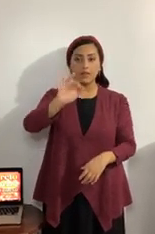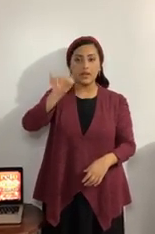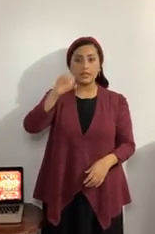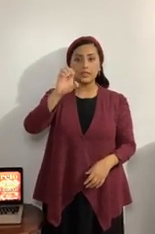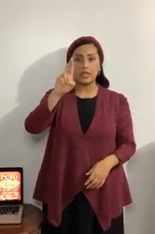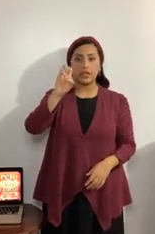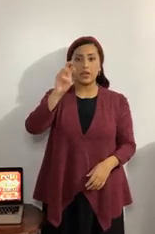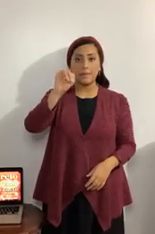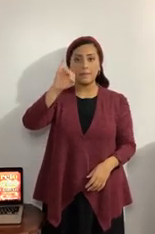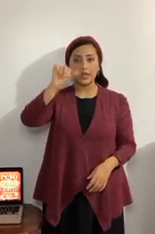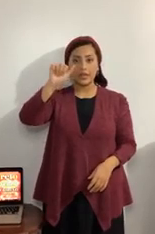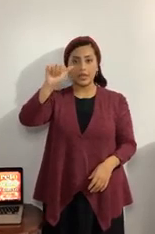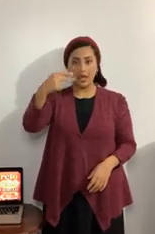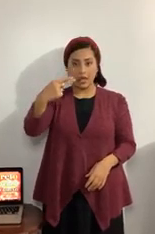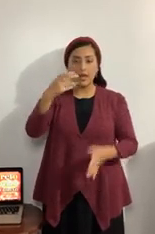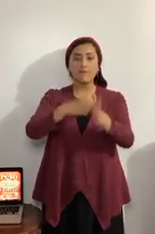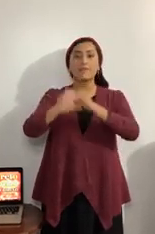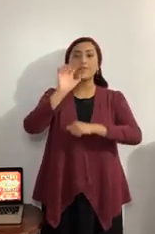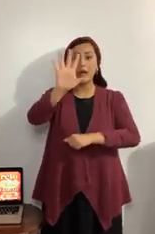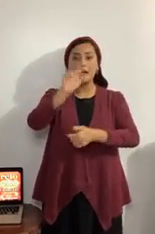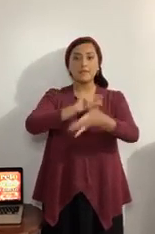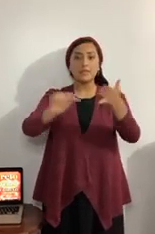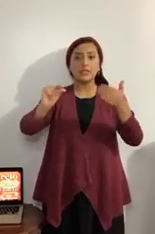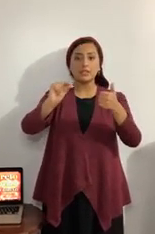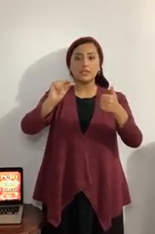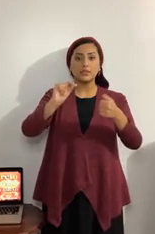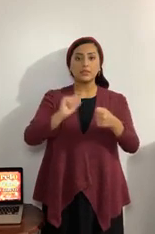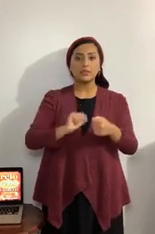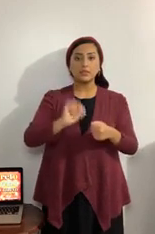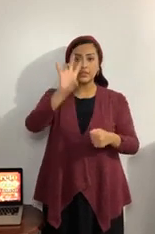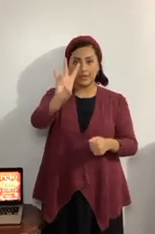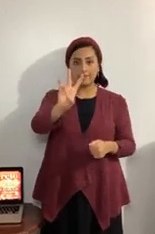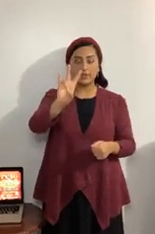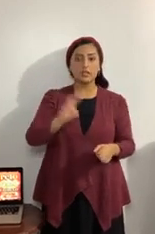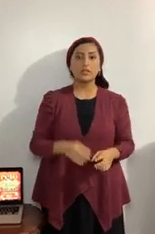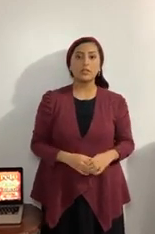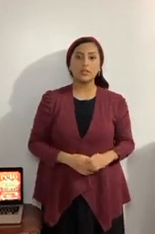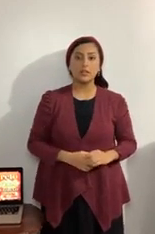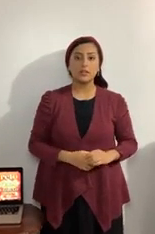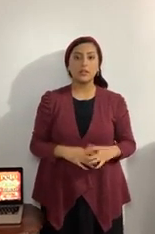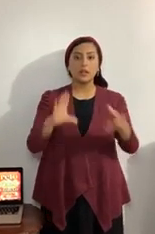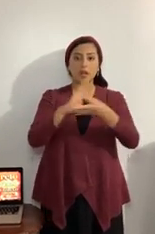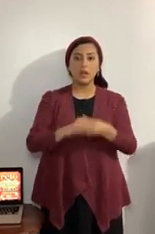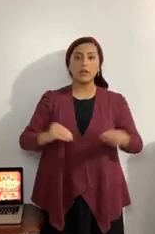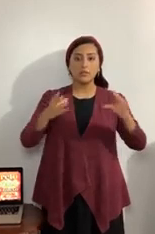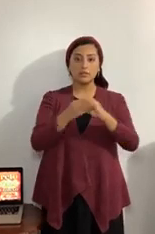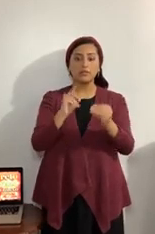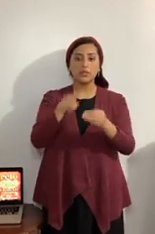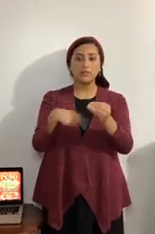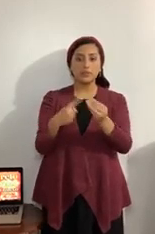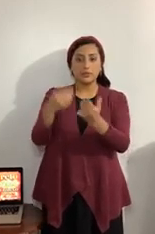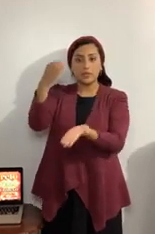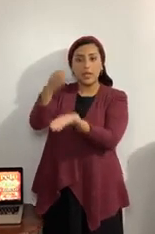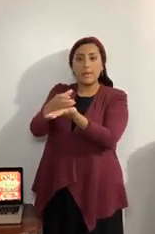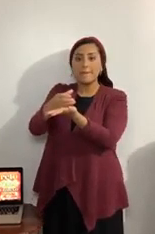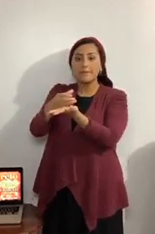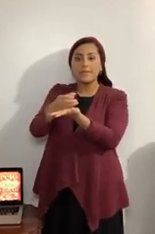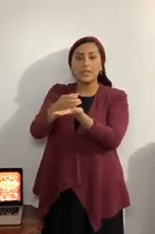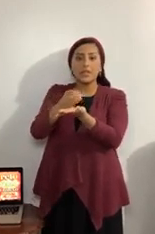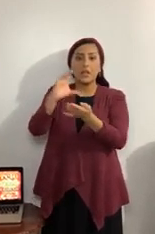verso 7. En Jeremías 5, verso 7, está hablando sobre la copa de Babilonia.